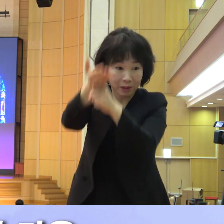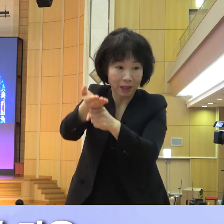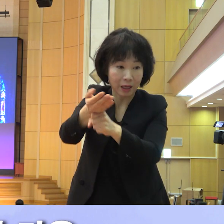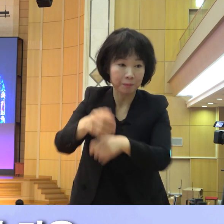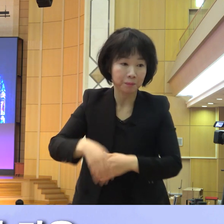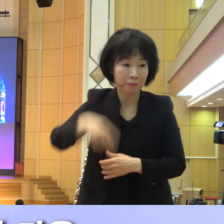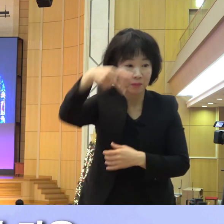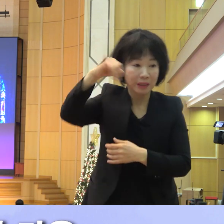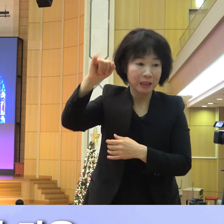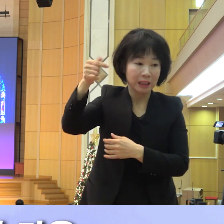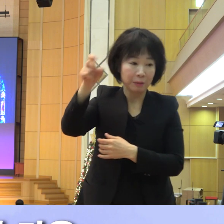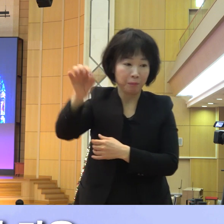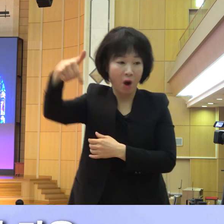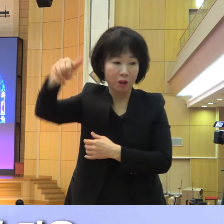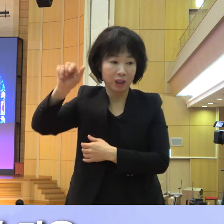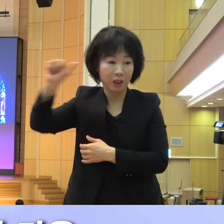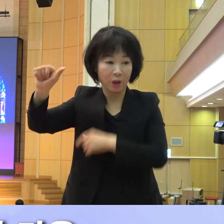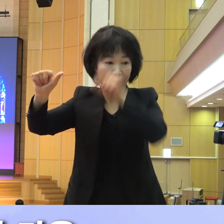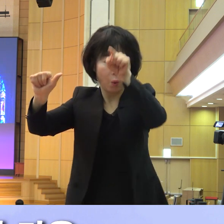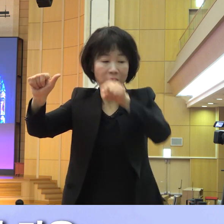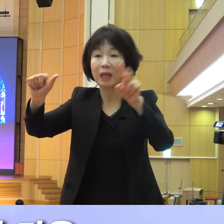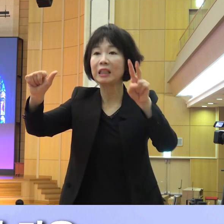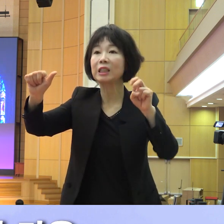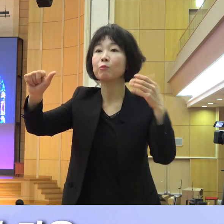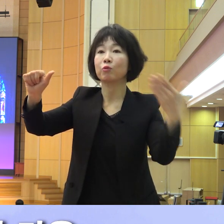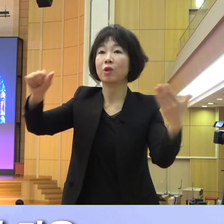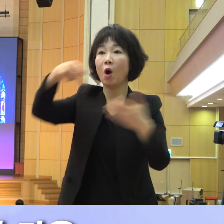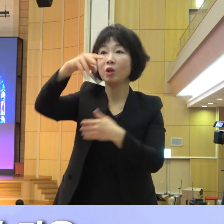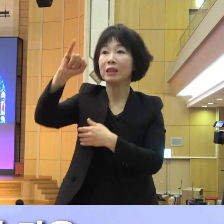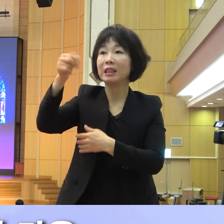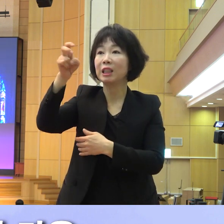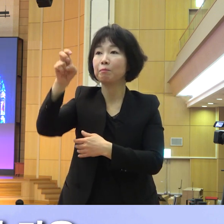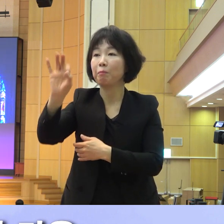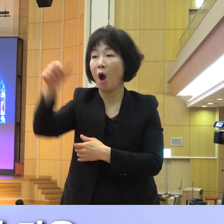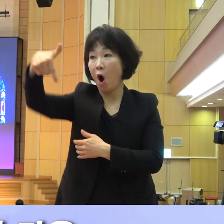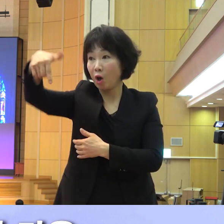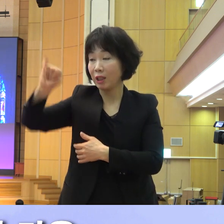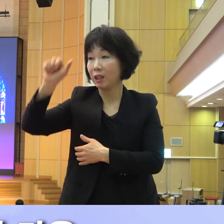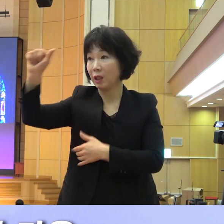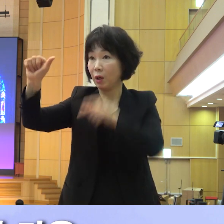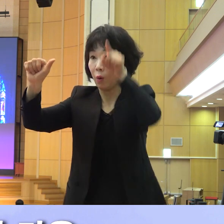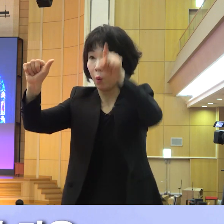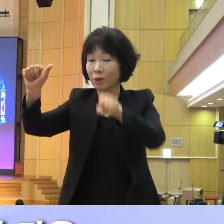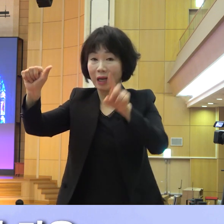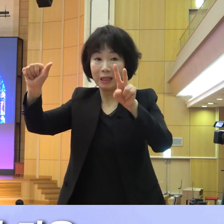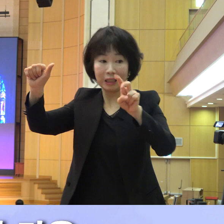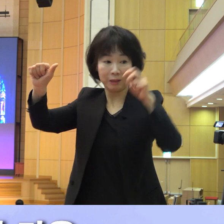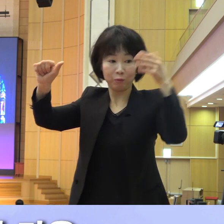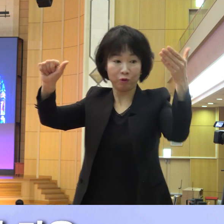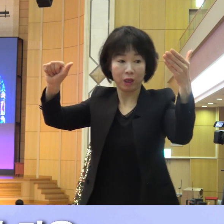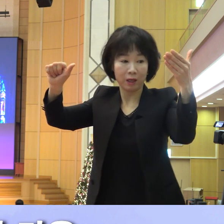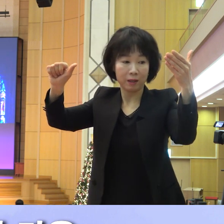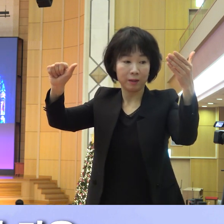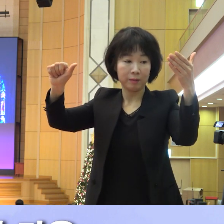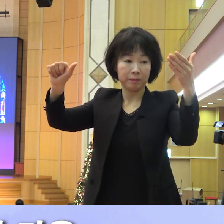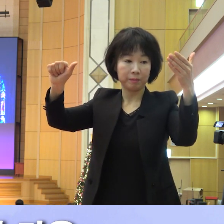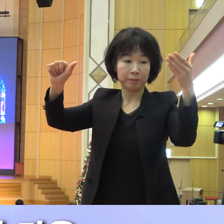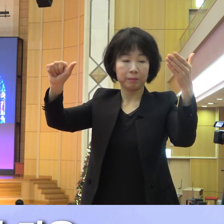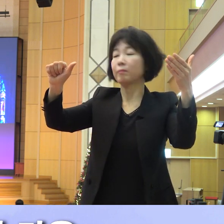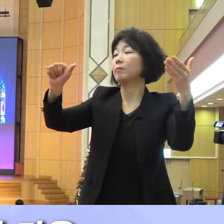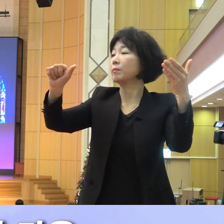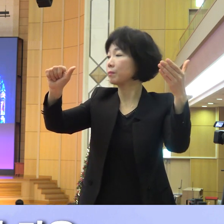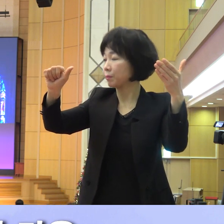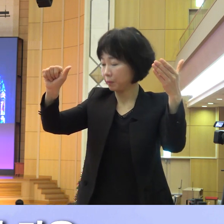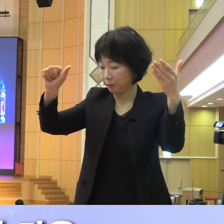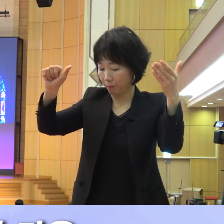5장 29절 말씀입니다. 구약성경 271페이지 신명기